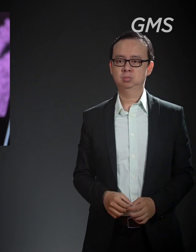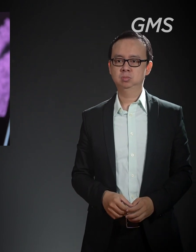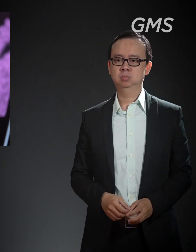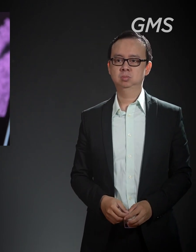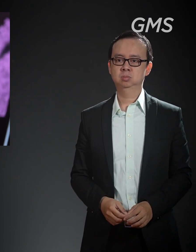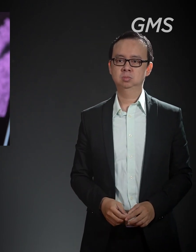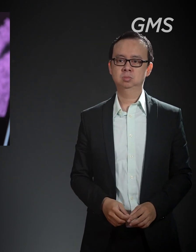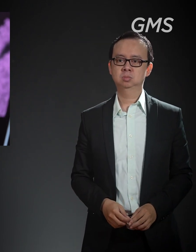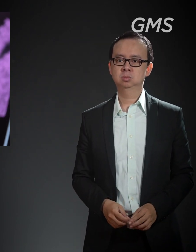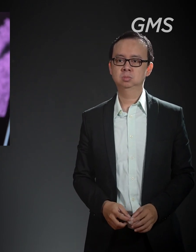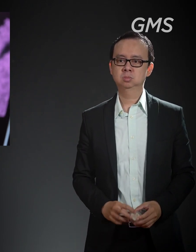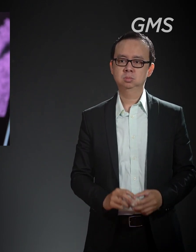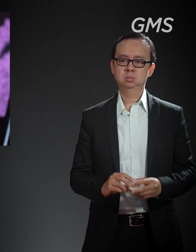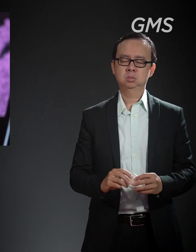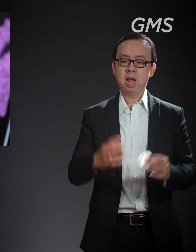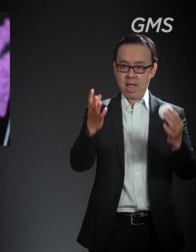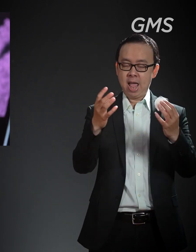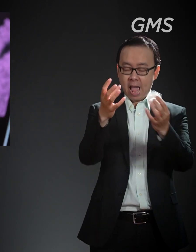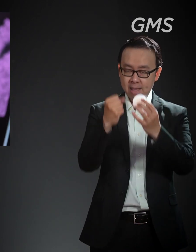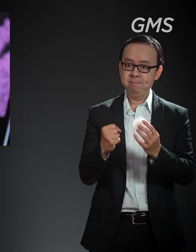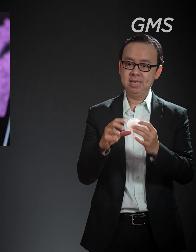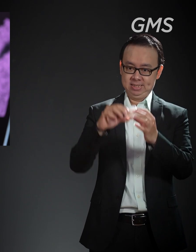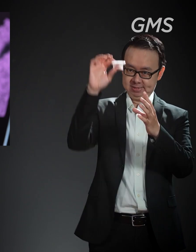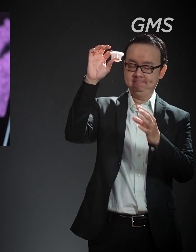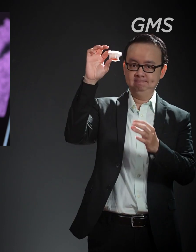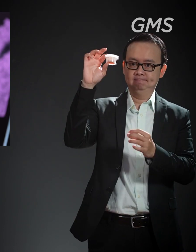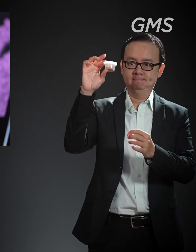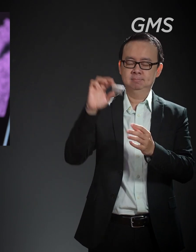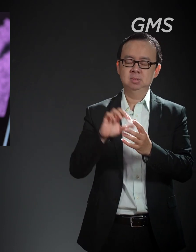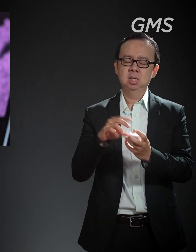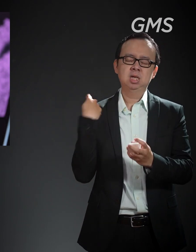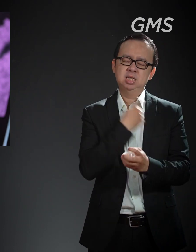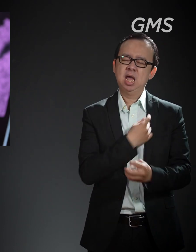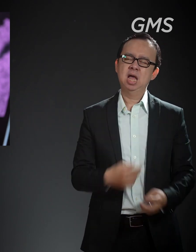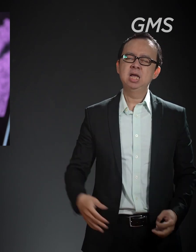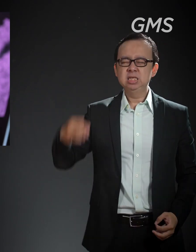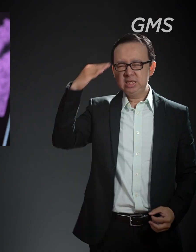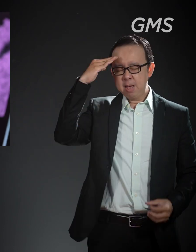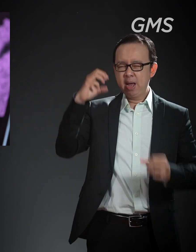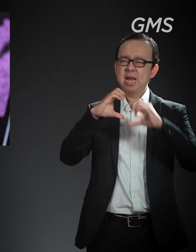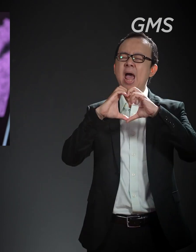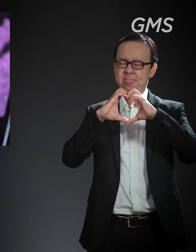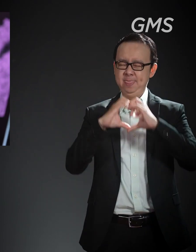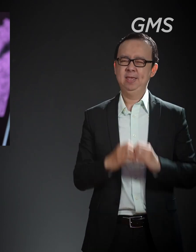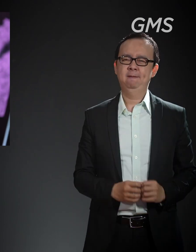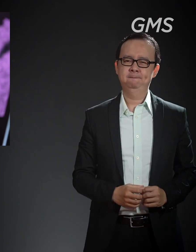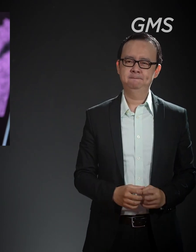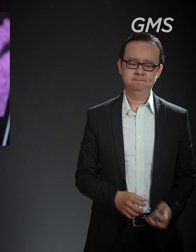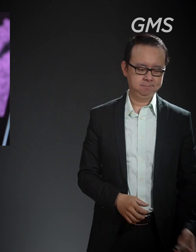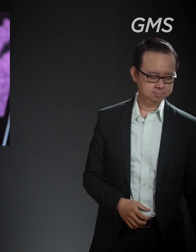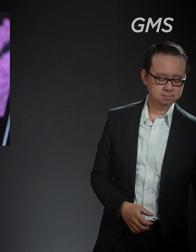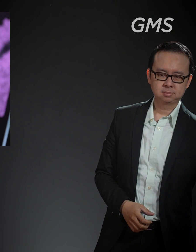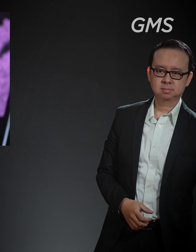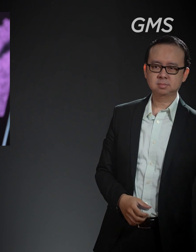firman-Nya. Ambillah sama-sama kita siapkan hati untuk mengundang Yesus. Bukan menjadi juru selamat kita,